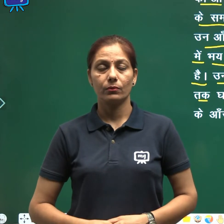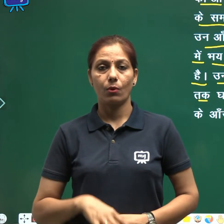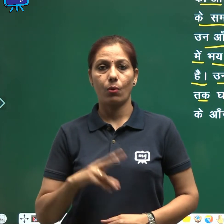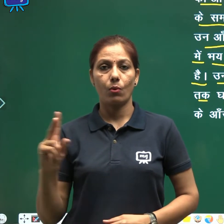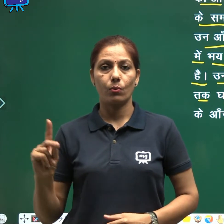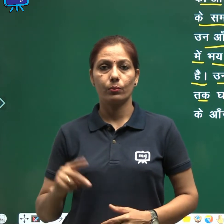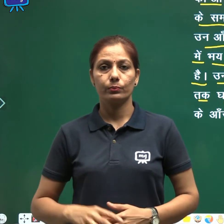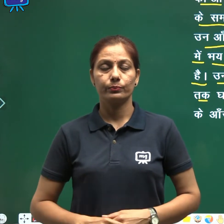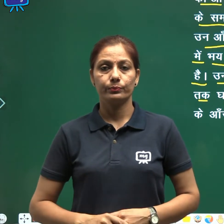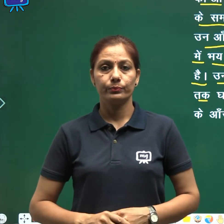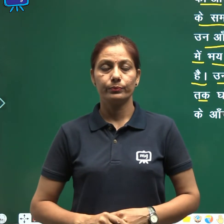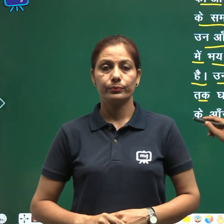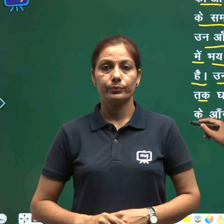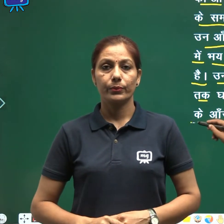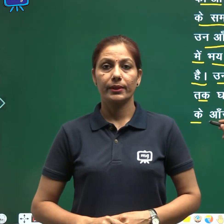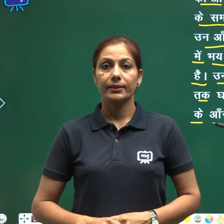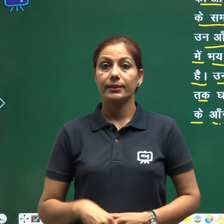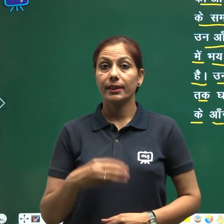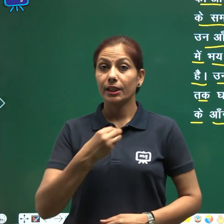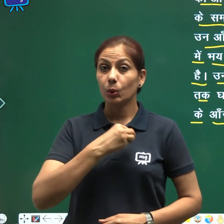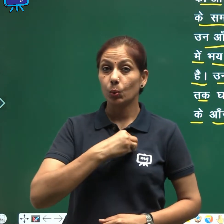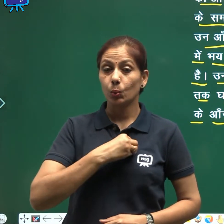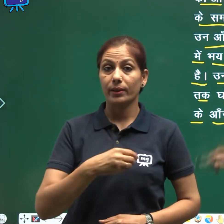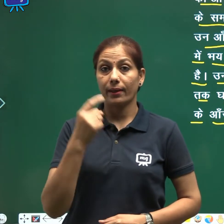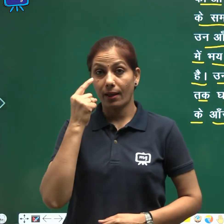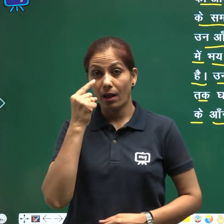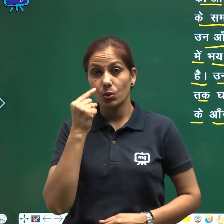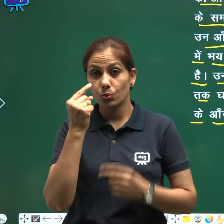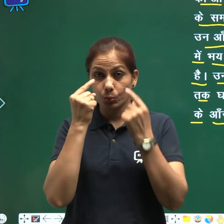और पीड़ा के आंसू